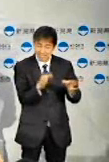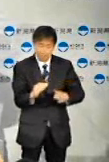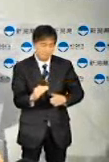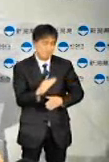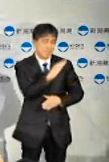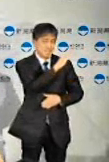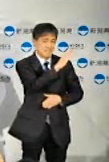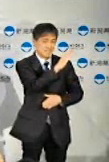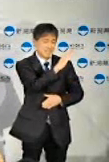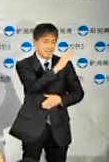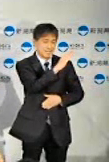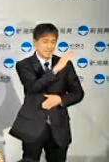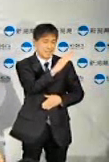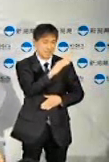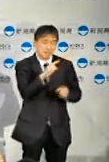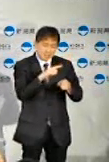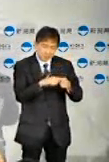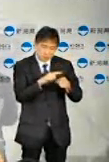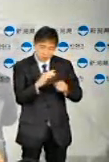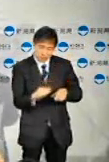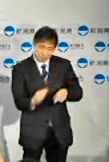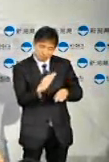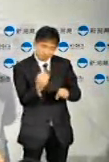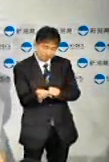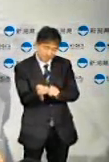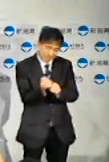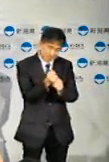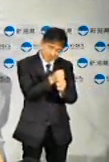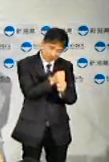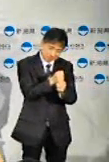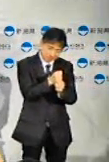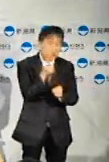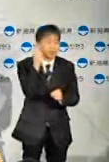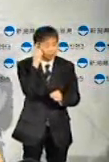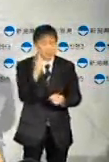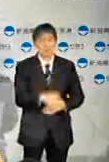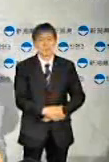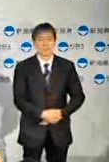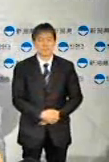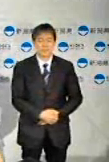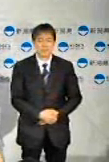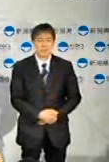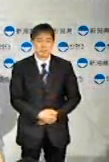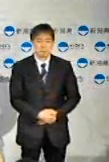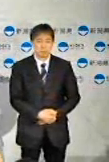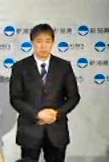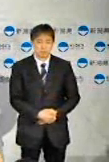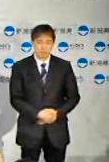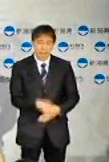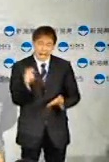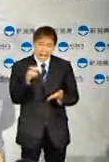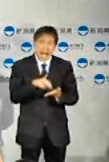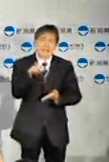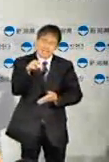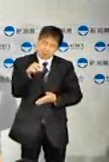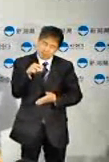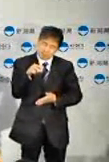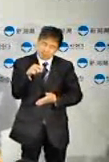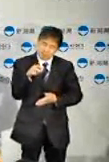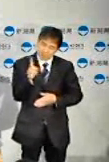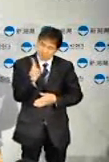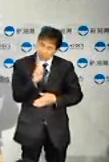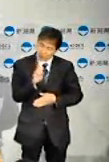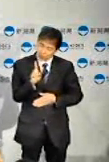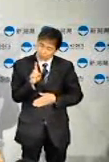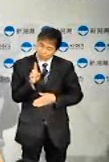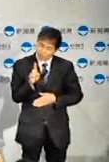成長しています。緩やかながら回復していると思っておりますので、そういう意味では跳ねるというところまでいったかどうかは別